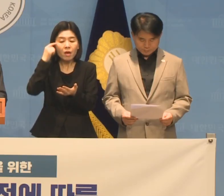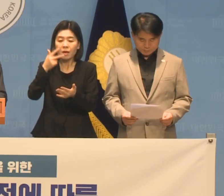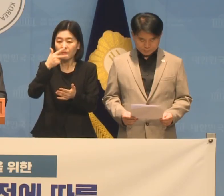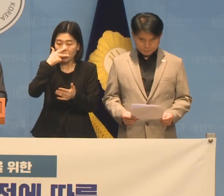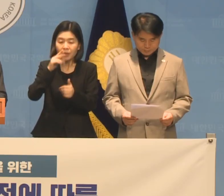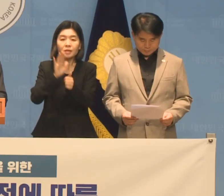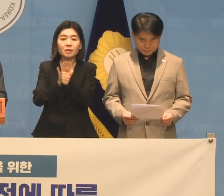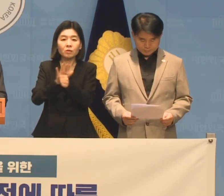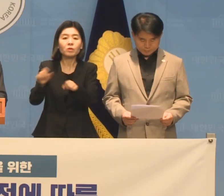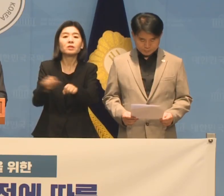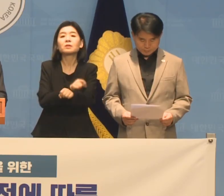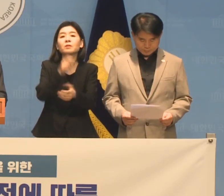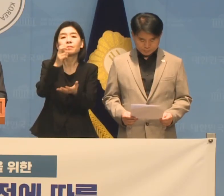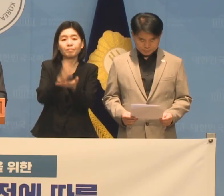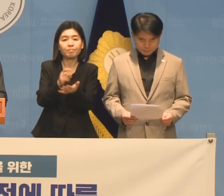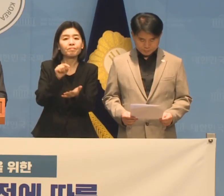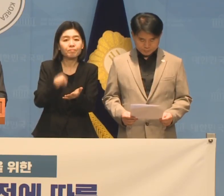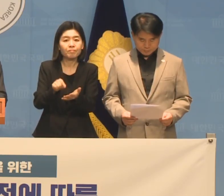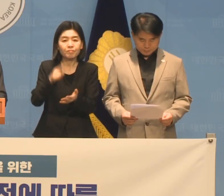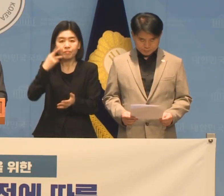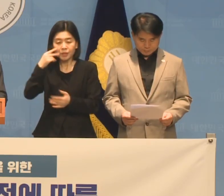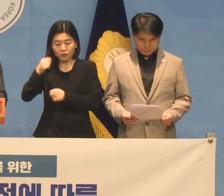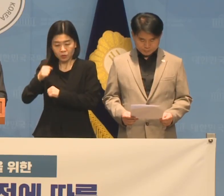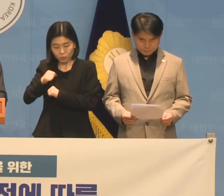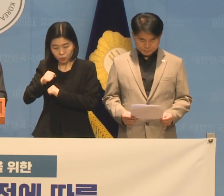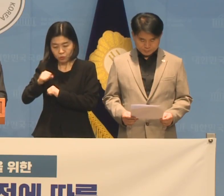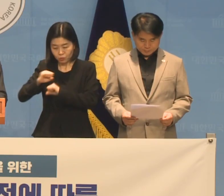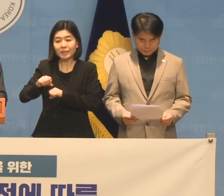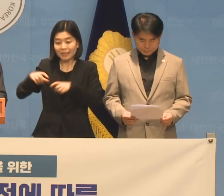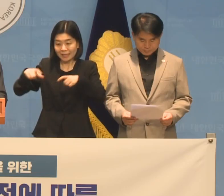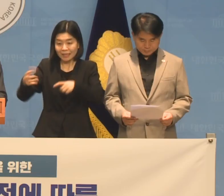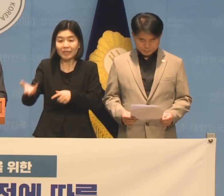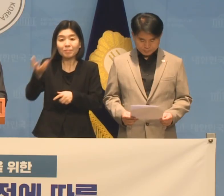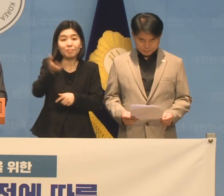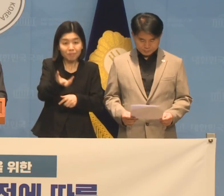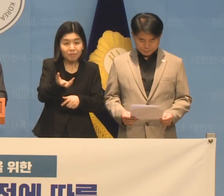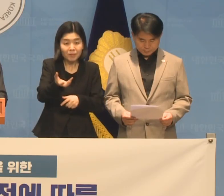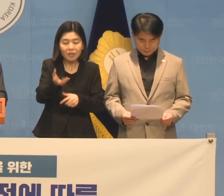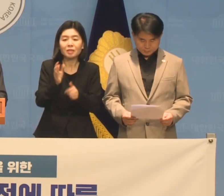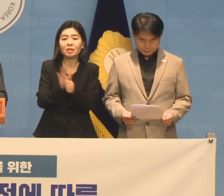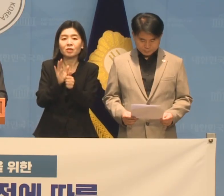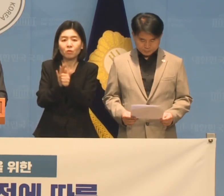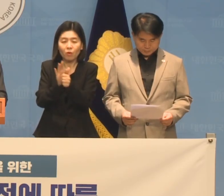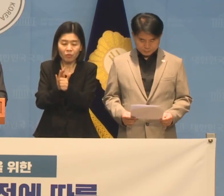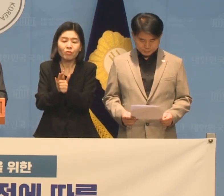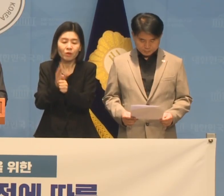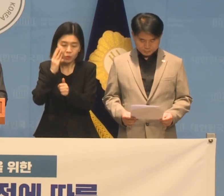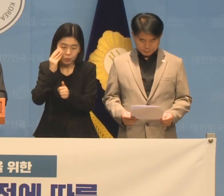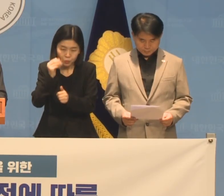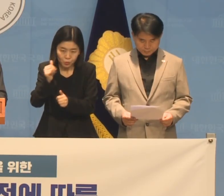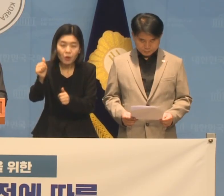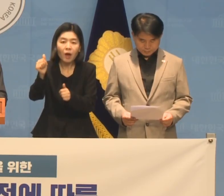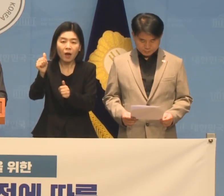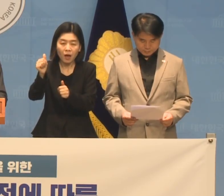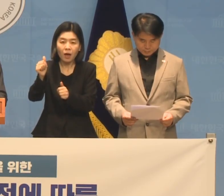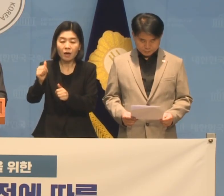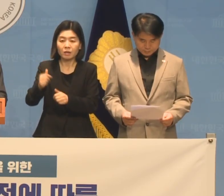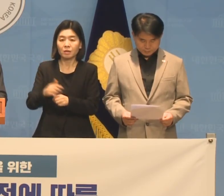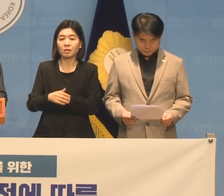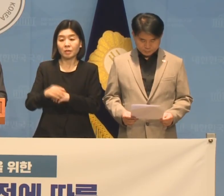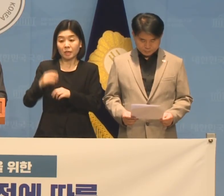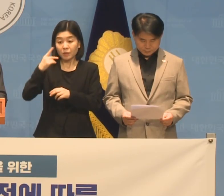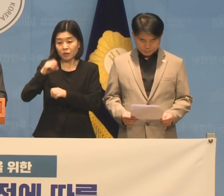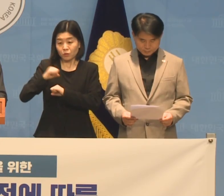평택지원특별법은 그동안 미군기지 이전 사업을 원활하게 뒷받침 동시에 대규모 군사기지 이전에